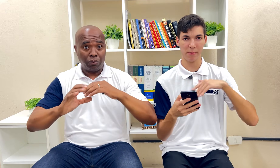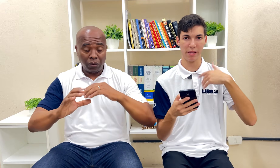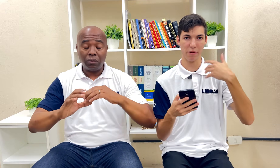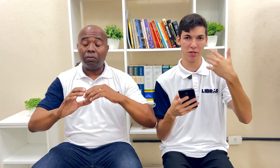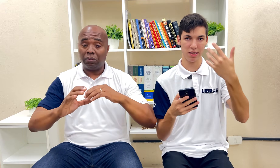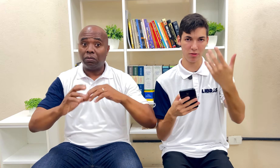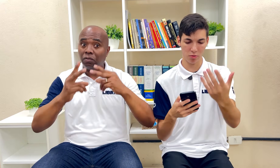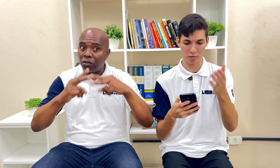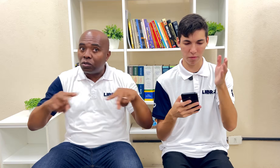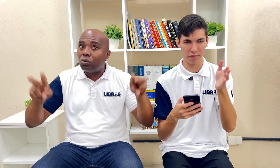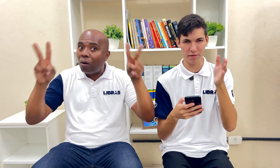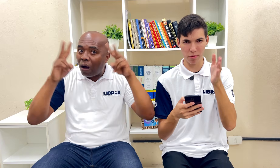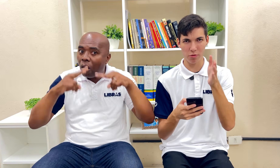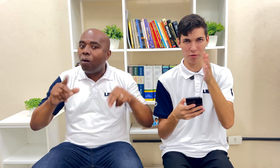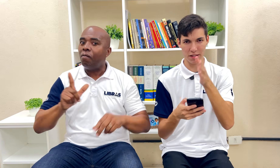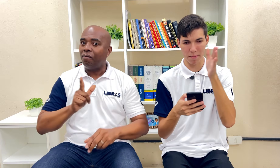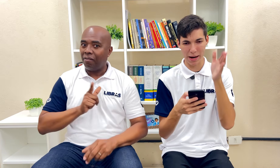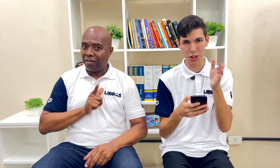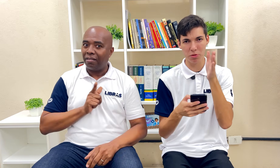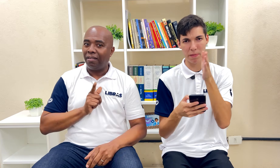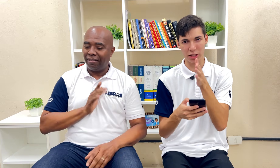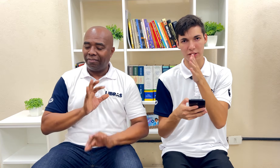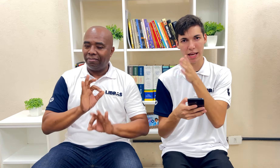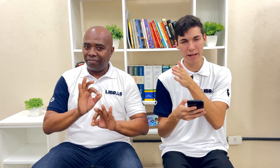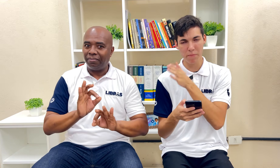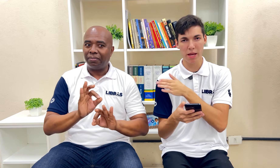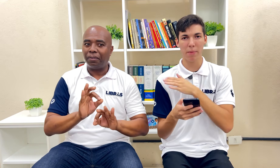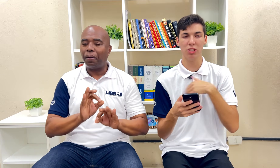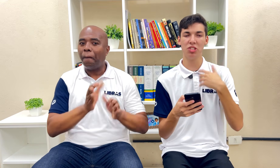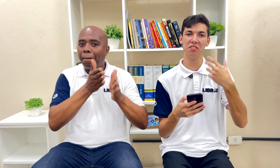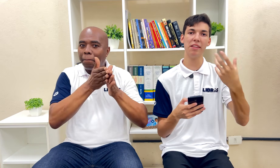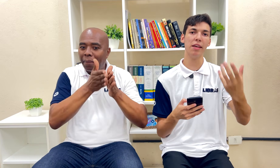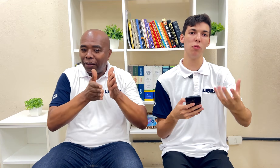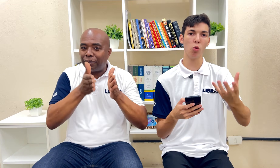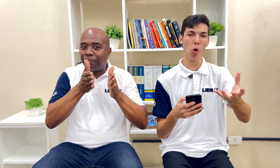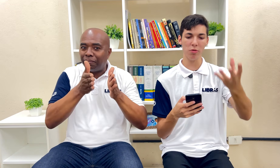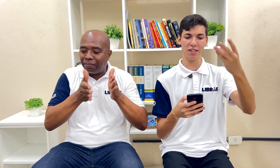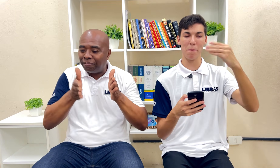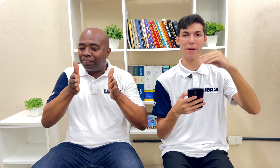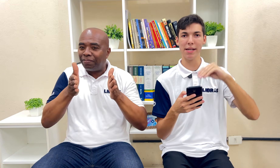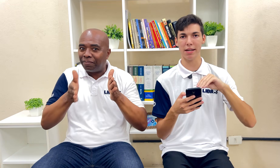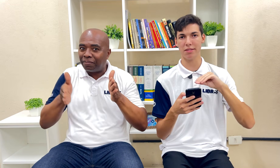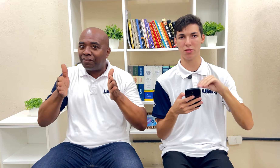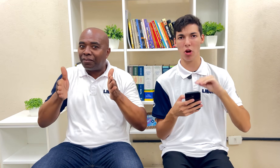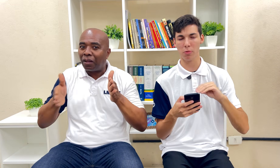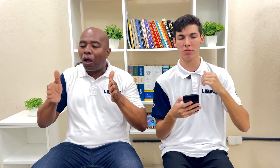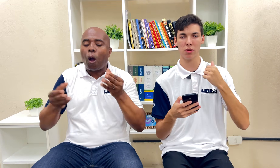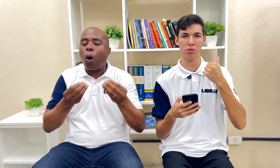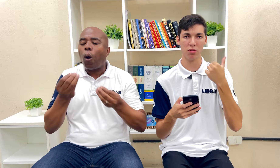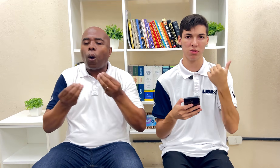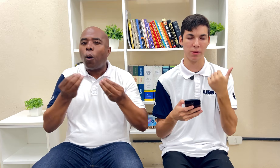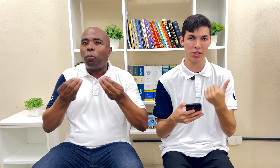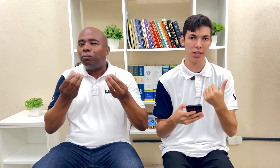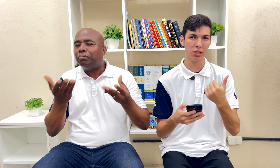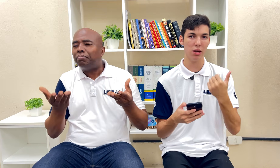para vocês, vamos fazer parte por parte dela, para a gente entendendo como se aplica a esses tópicos da construção imagética,